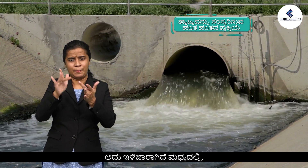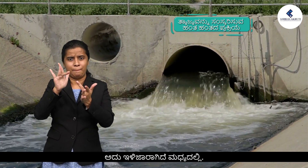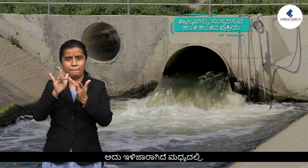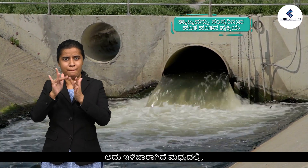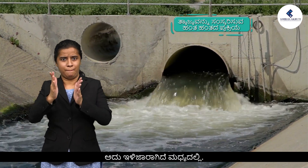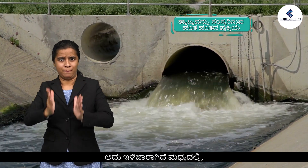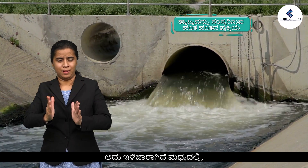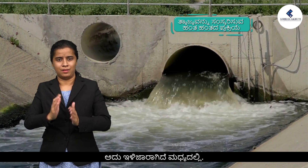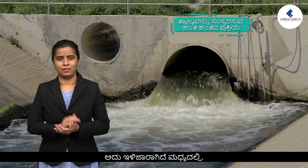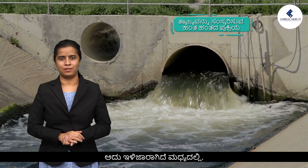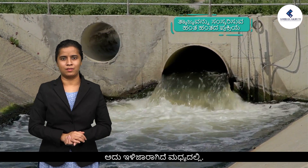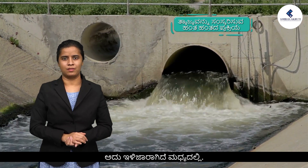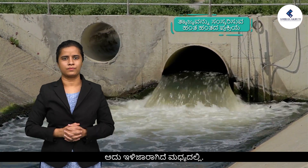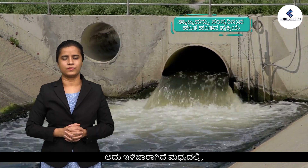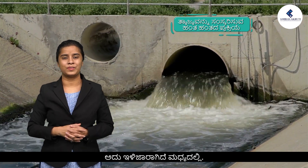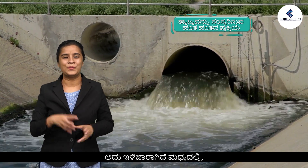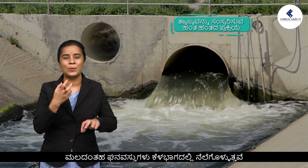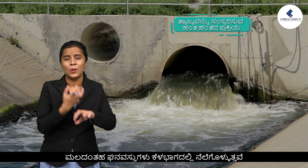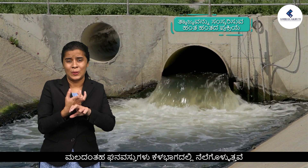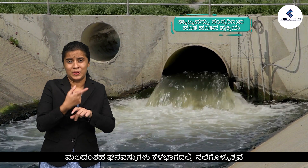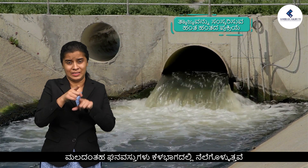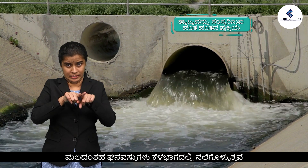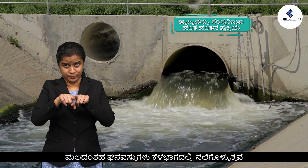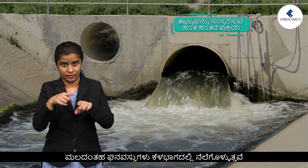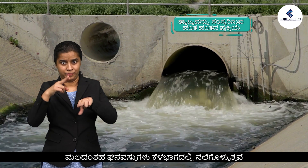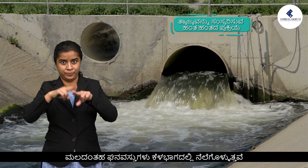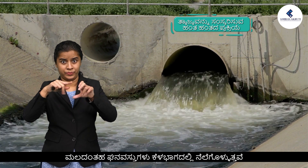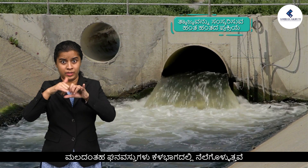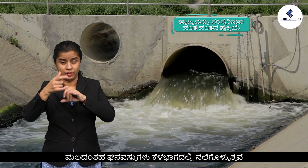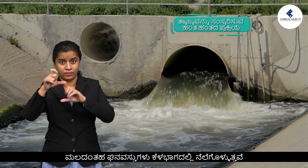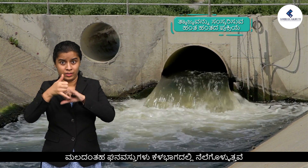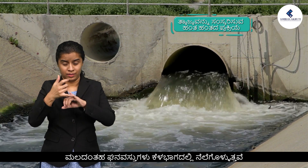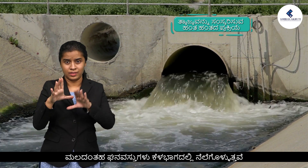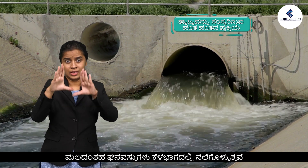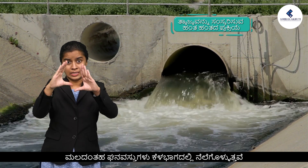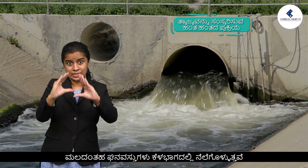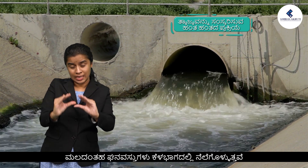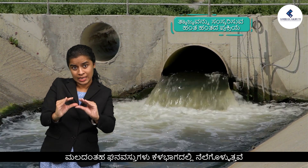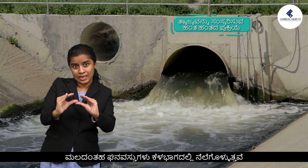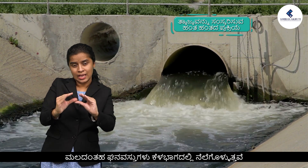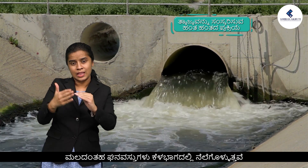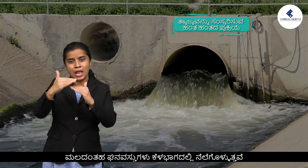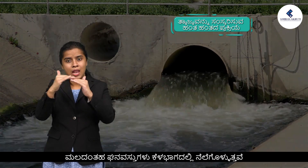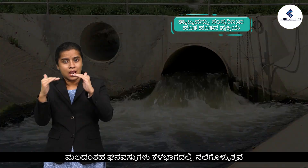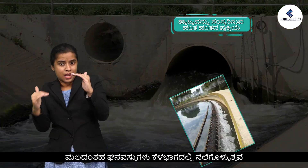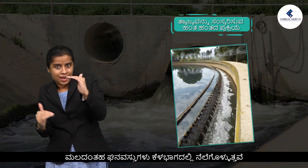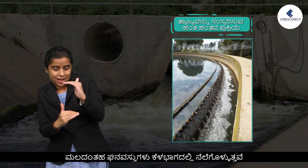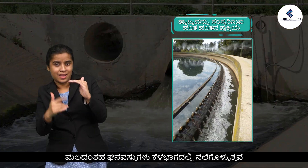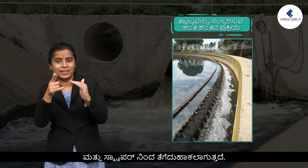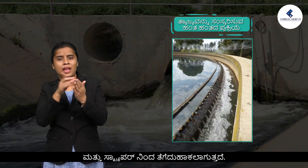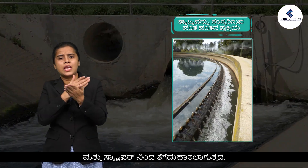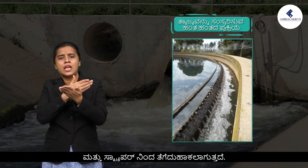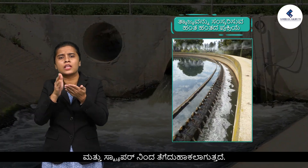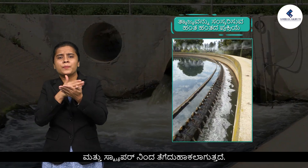ಅದು ಇಳಿಜಾರಾಗಿದೆ. ಮಧ್ಯದಲ್ಲಿ ಮಲದಂತಹ ಘನವಸ್ತುಗಳು ಕೆಳಭಾಗದಲ್ಲಿ